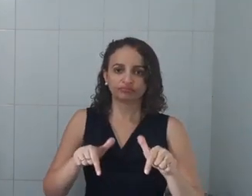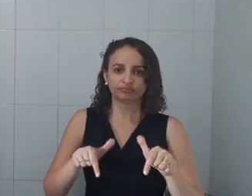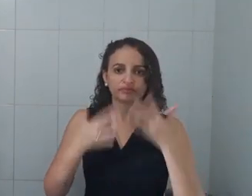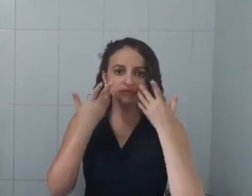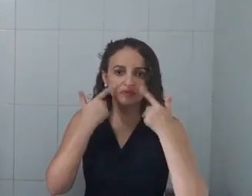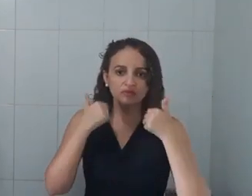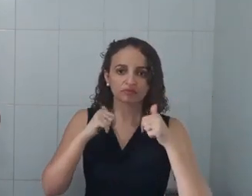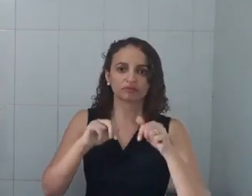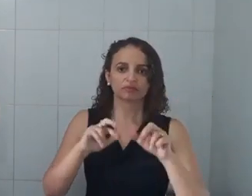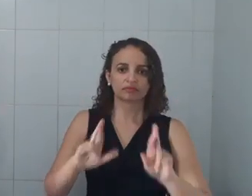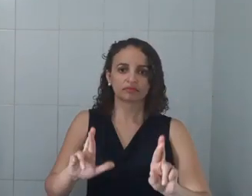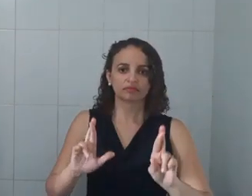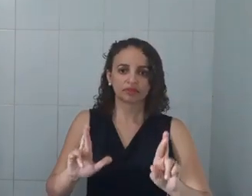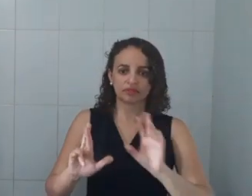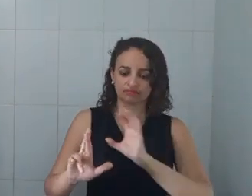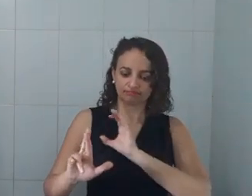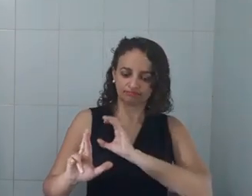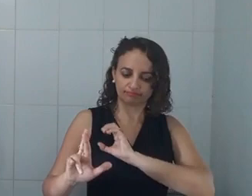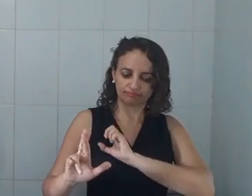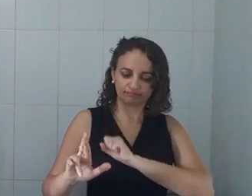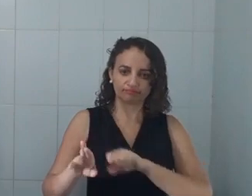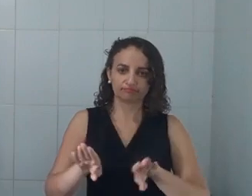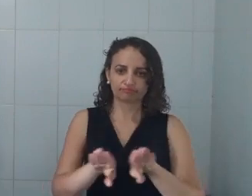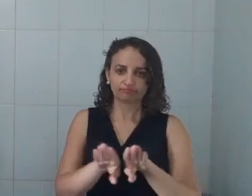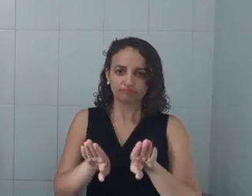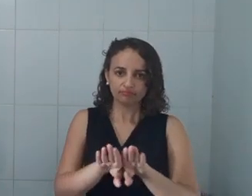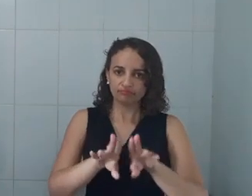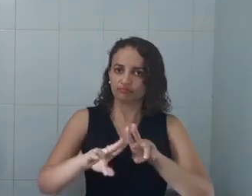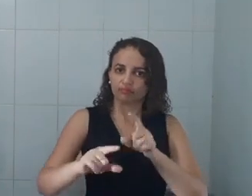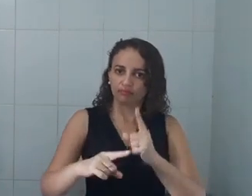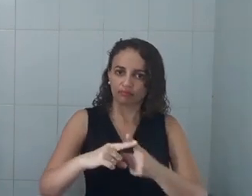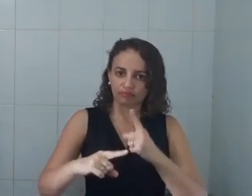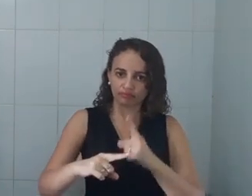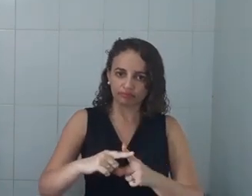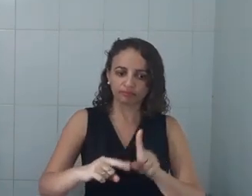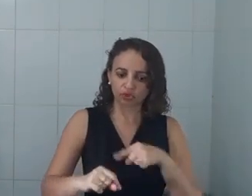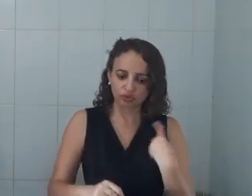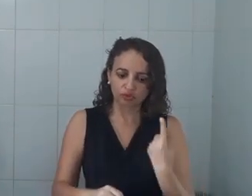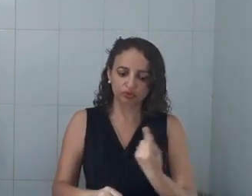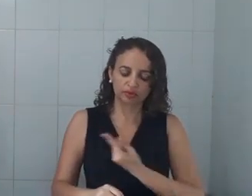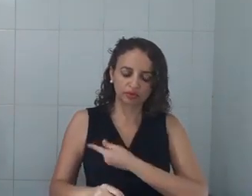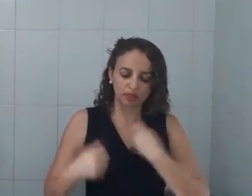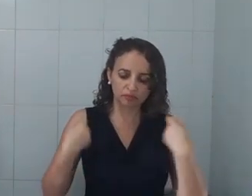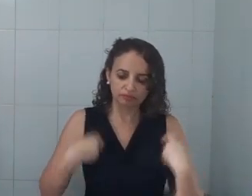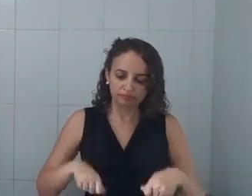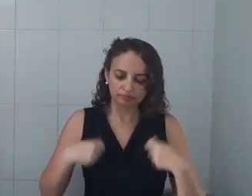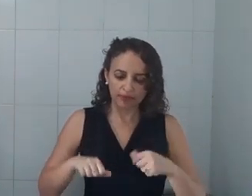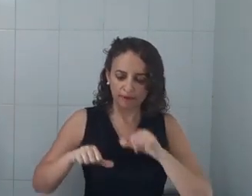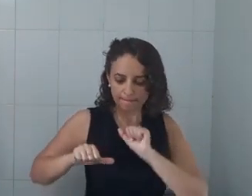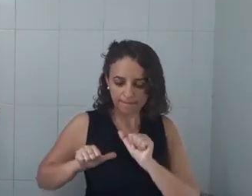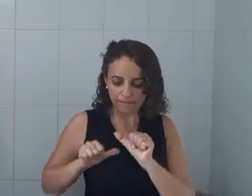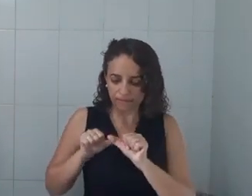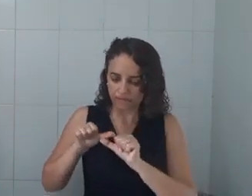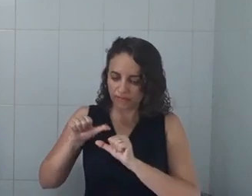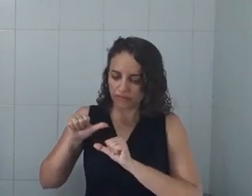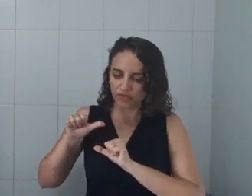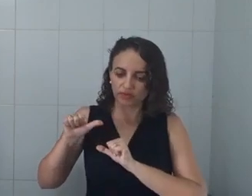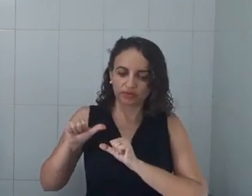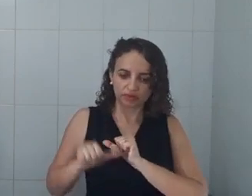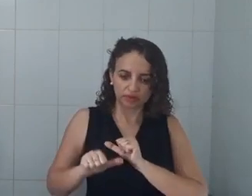Esperança e amor, a fim de nos corrigirmos e avançarmos como